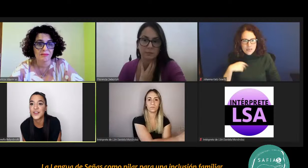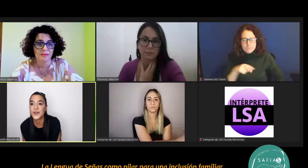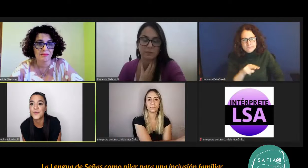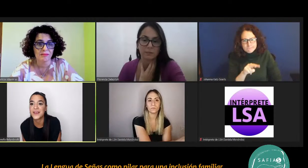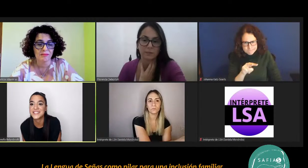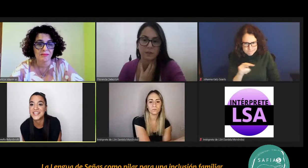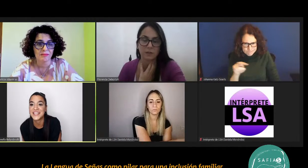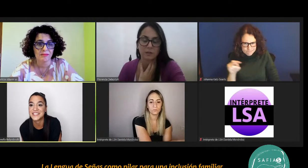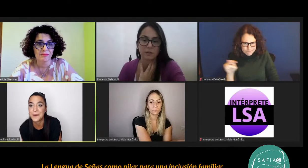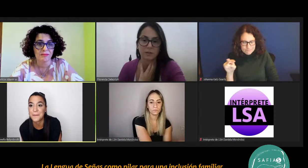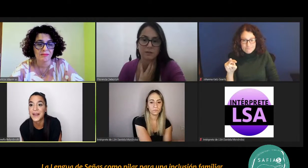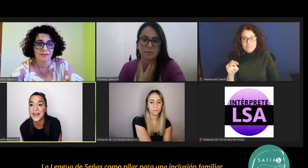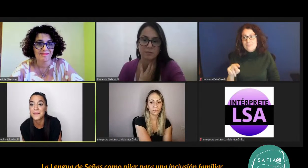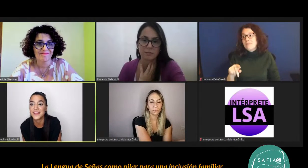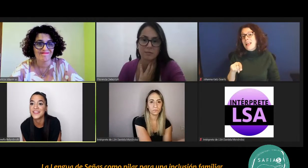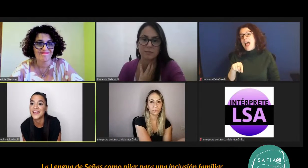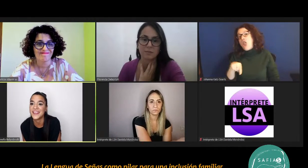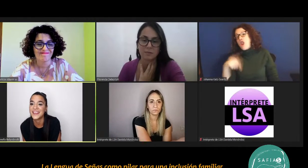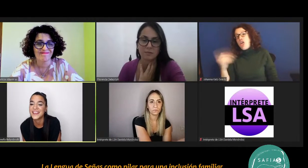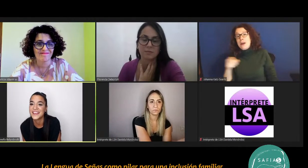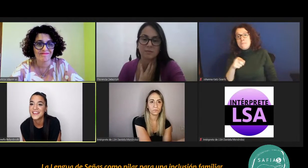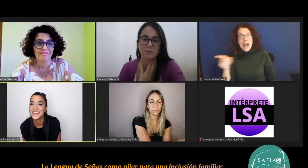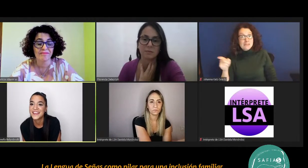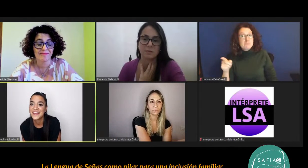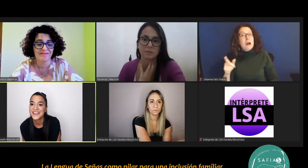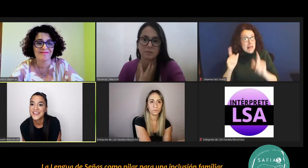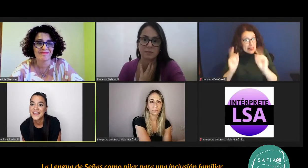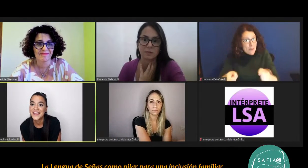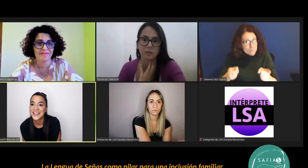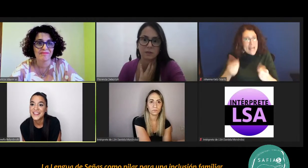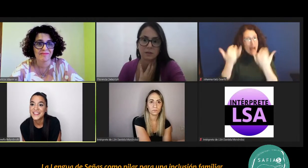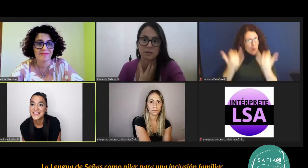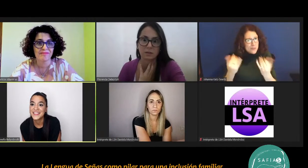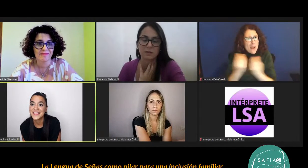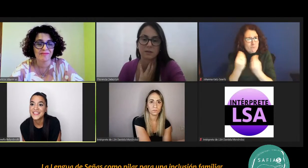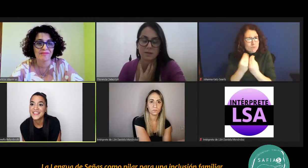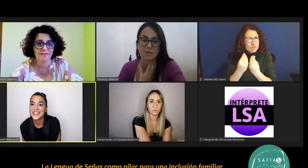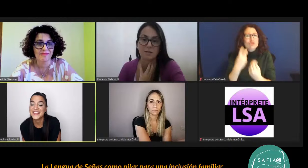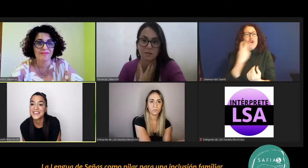aprendiendo la lengua de señas tempranamente,